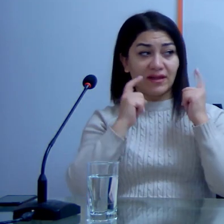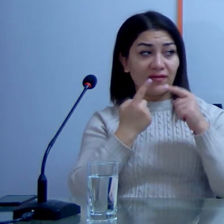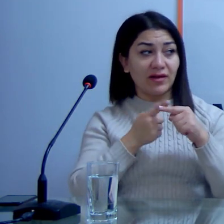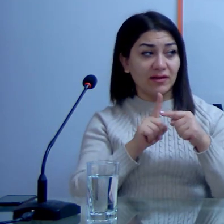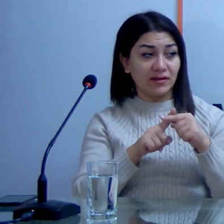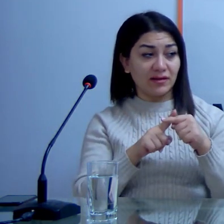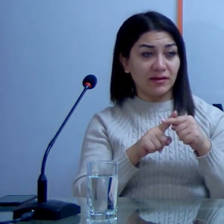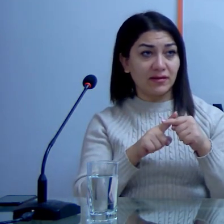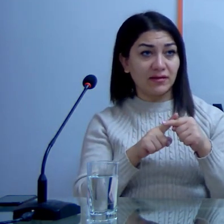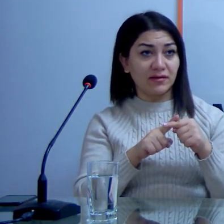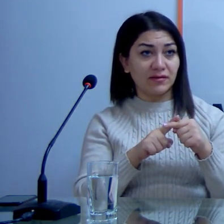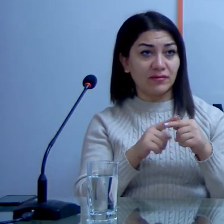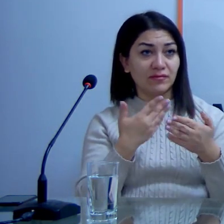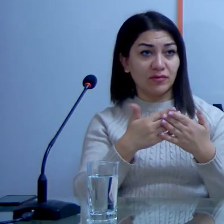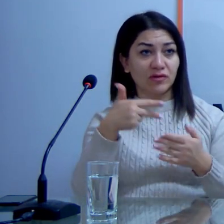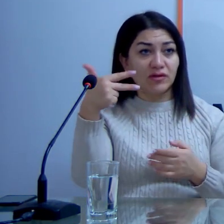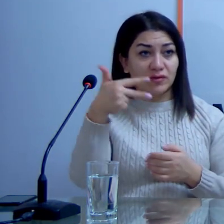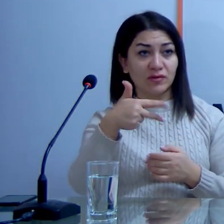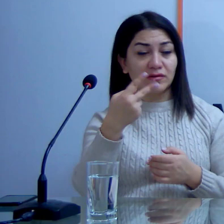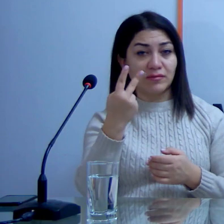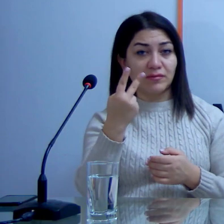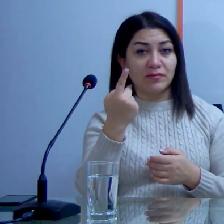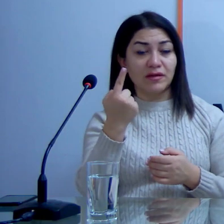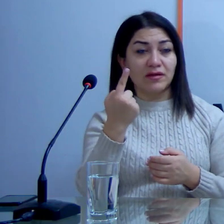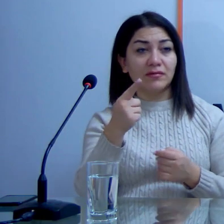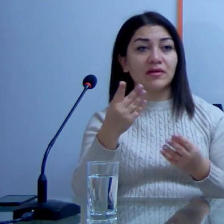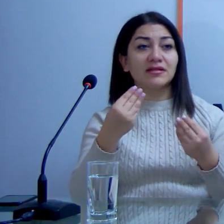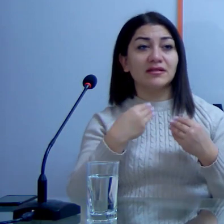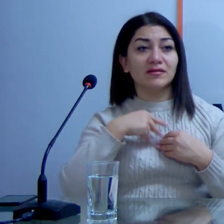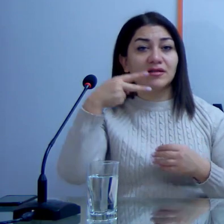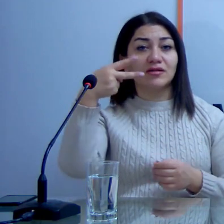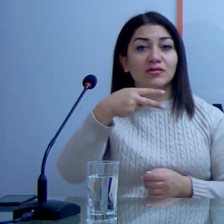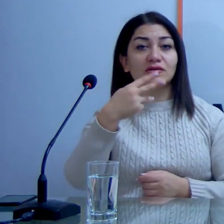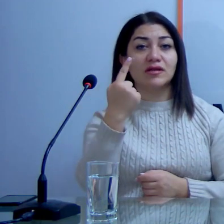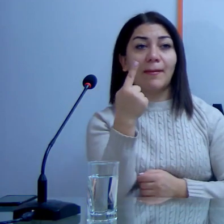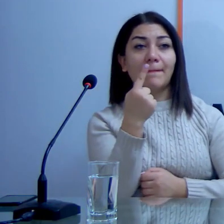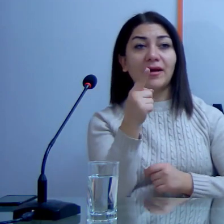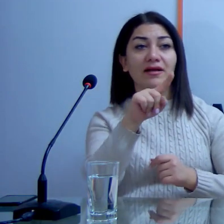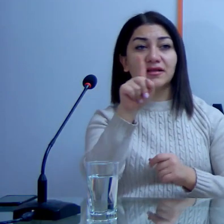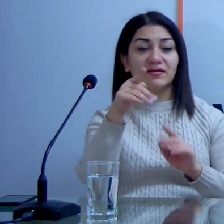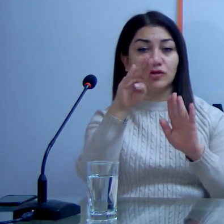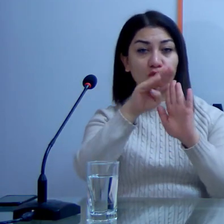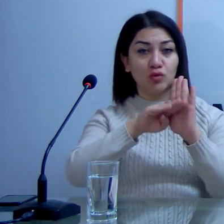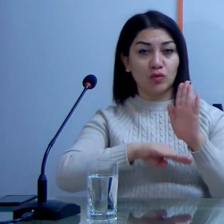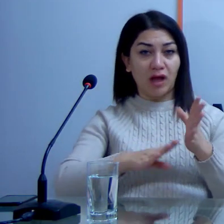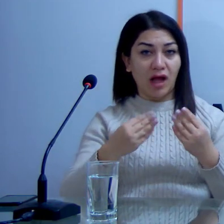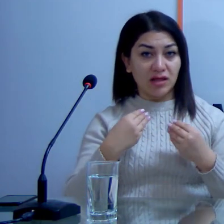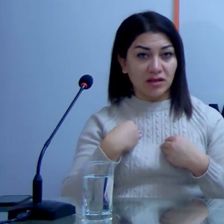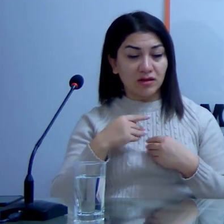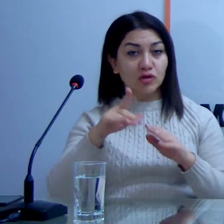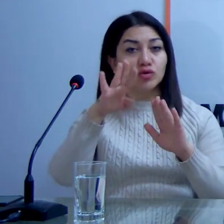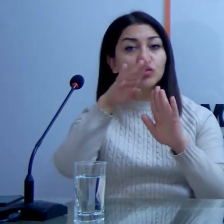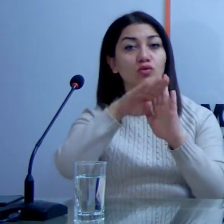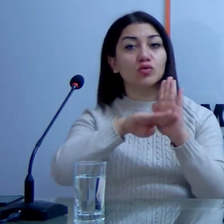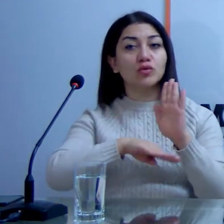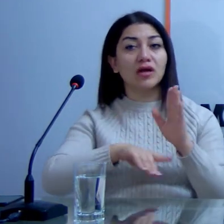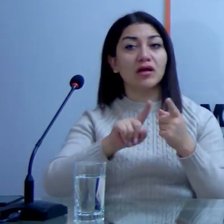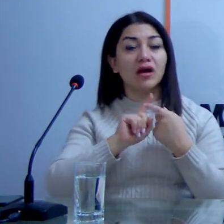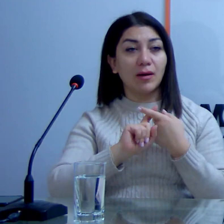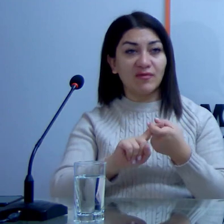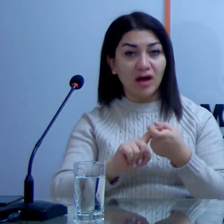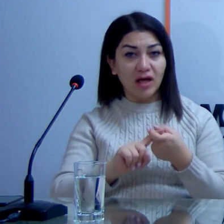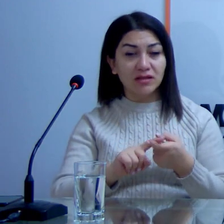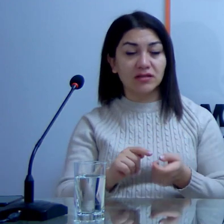3000։ Մեզ տրամադրվել է 2021 թվականին ցուցակը, այո։ Ցուցակի հետ